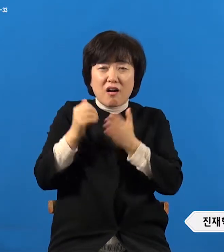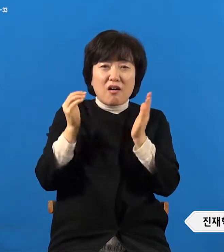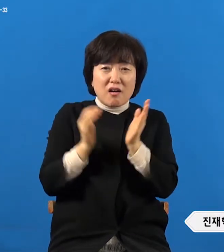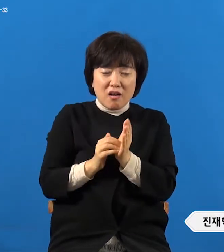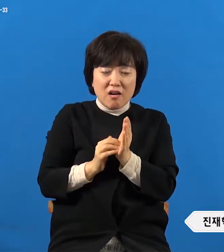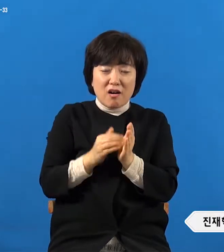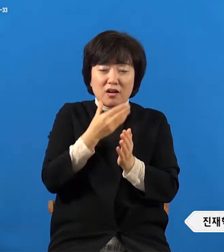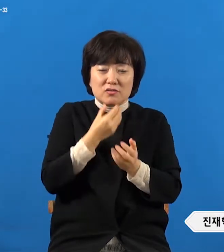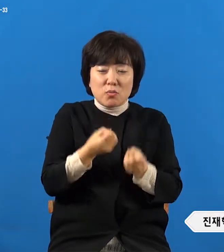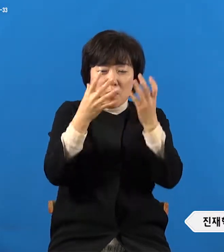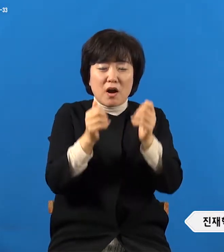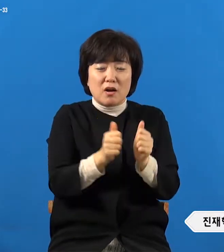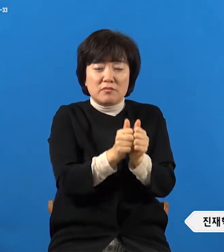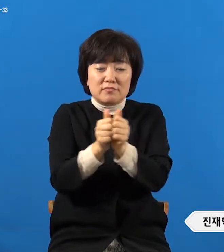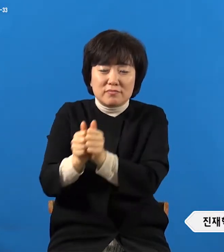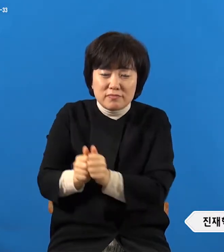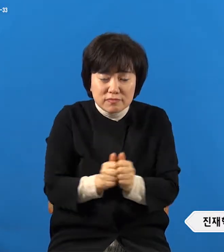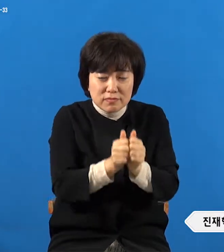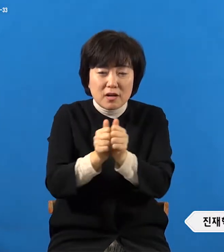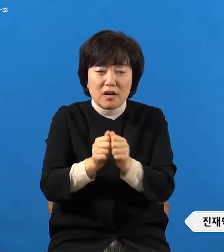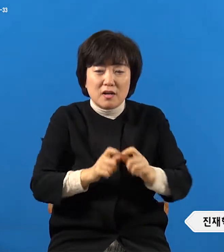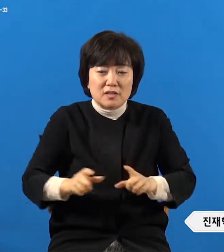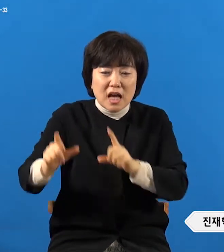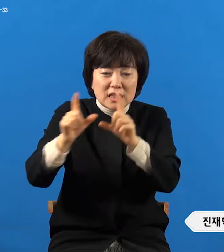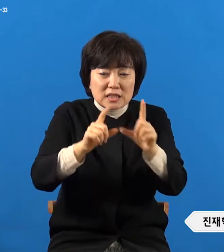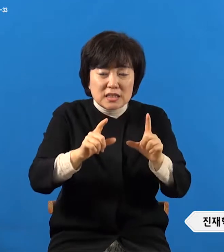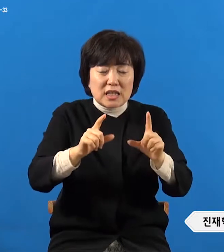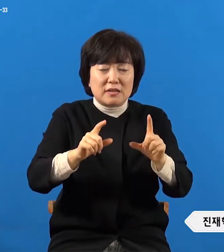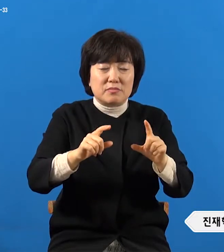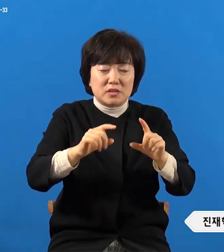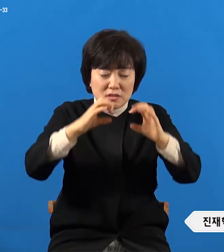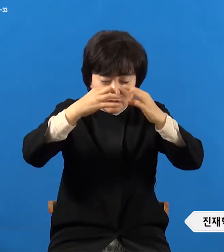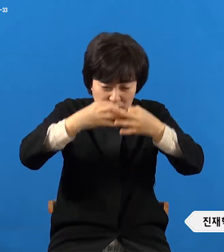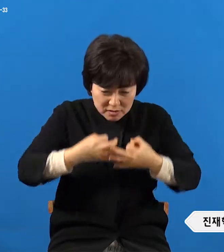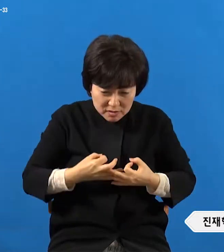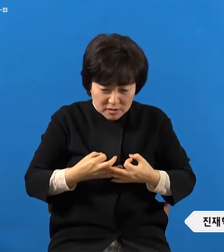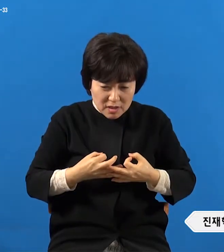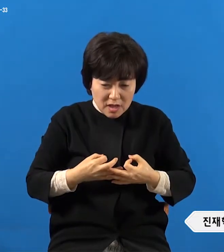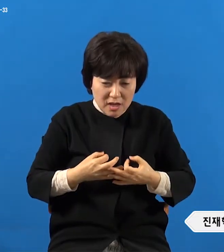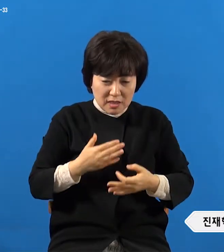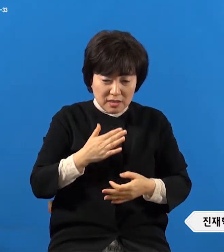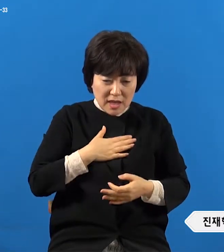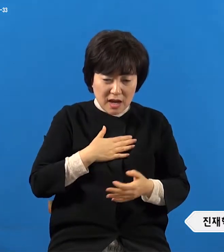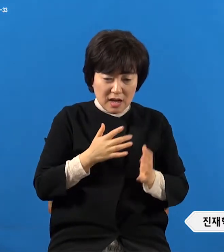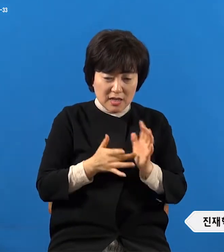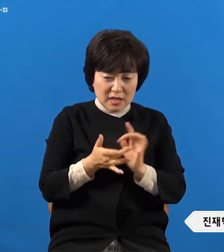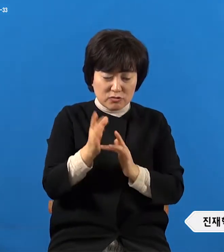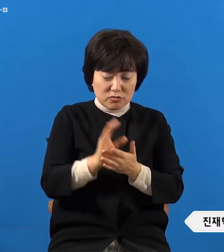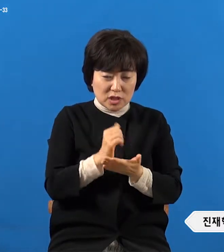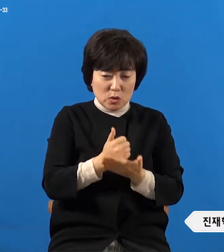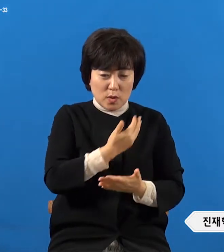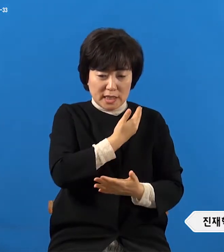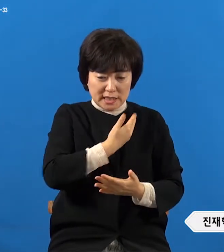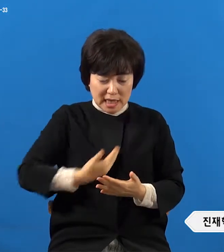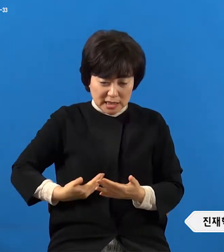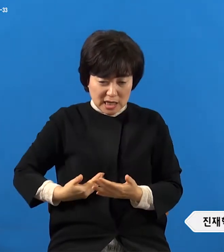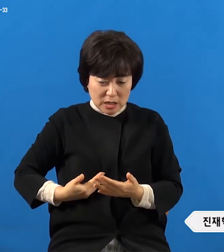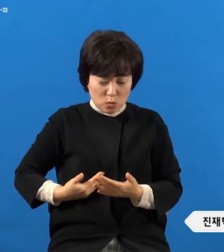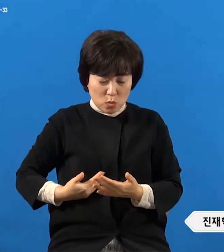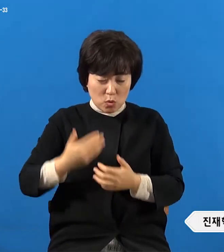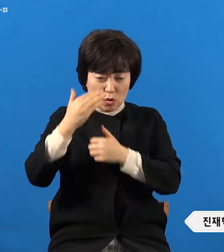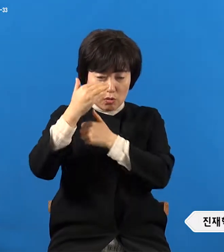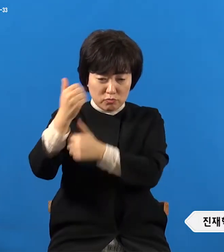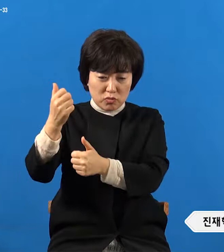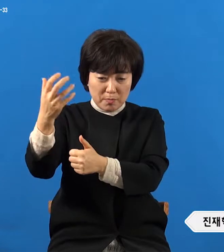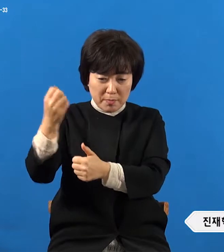살고 있는 우리의 삶을 향해서 성경은 말씀하고 있습니다. 그리스도의 제자로 부르심을 받은 것이